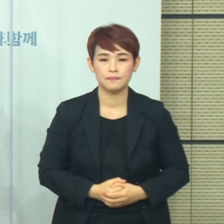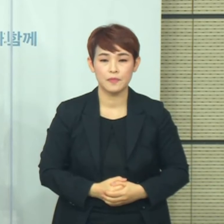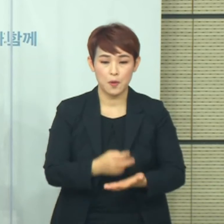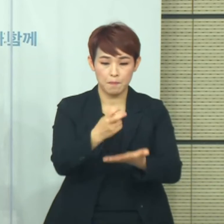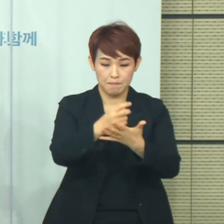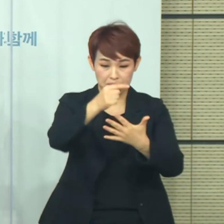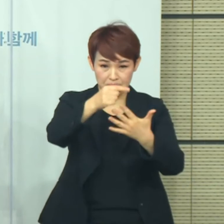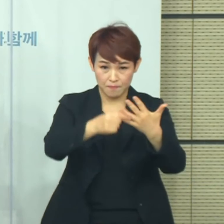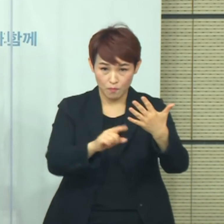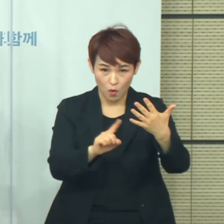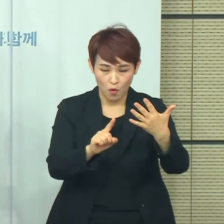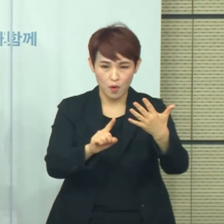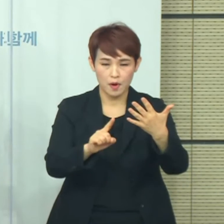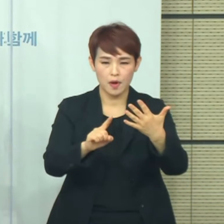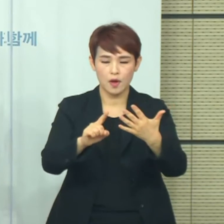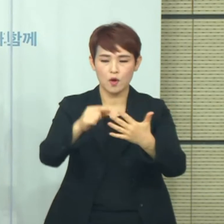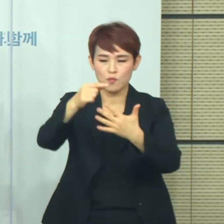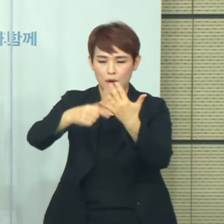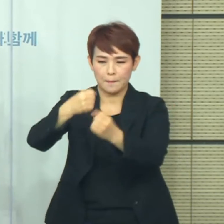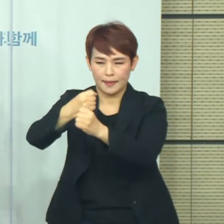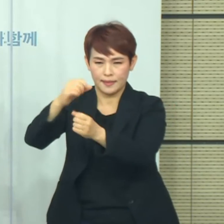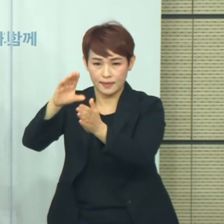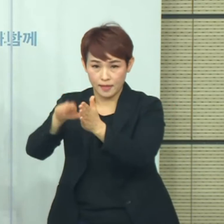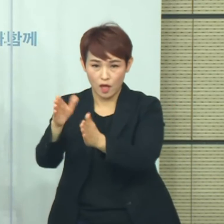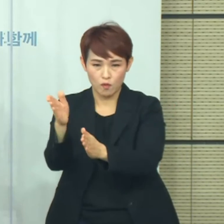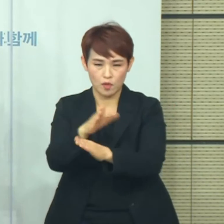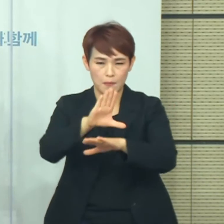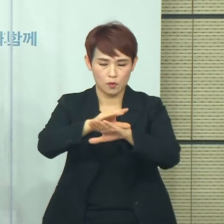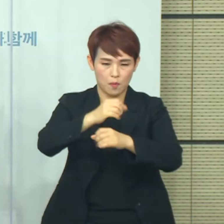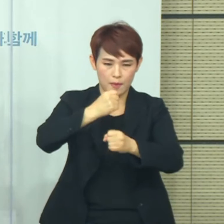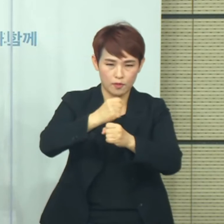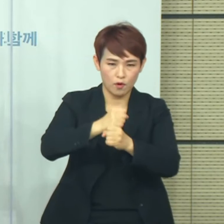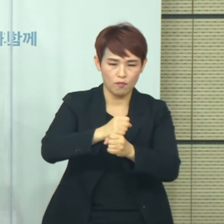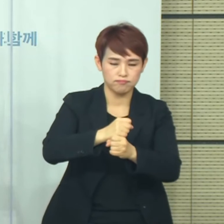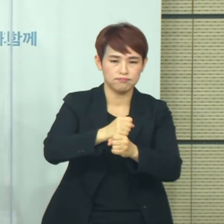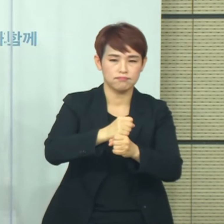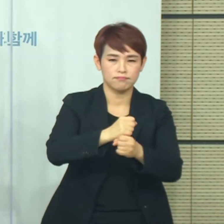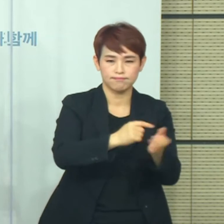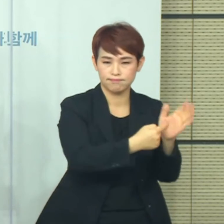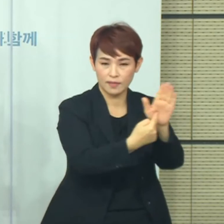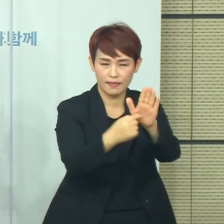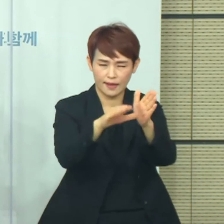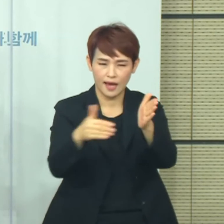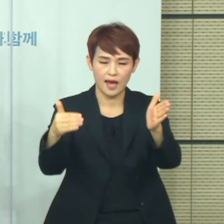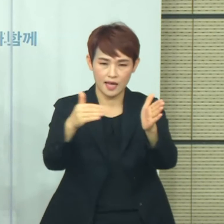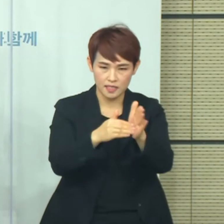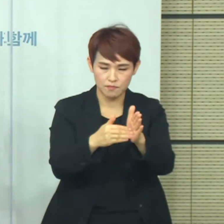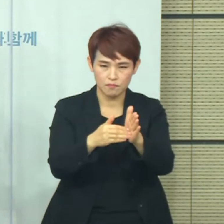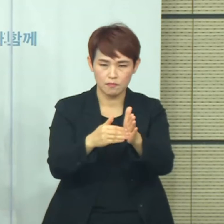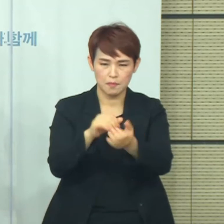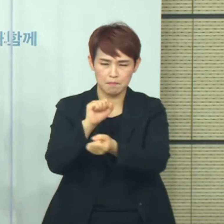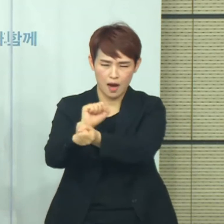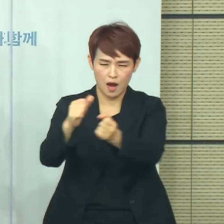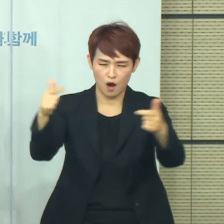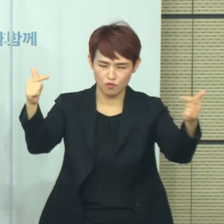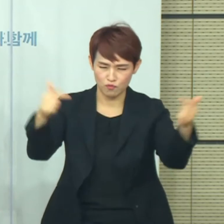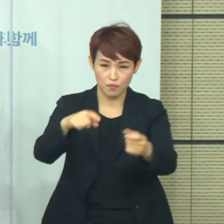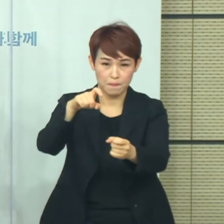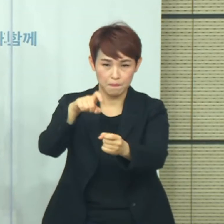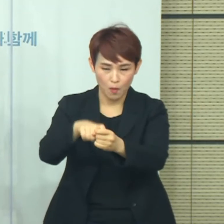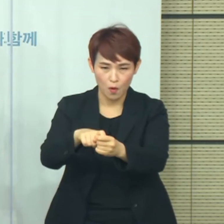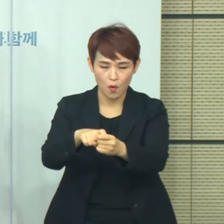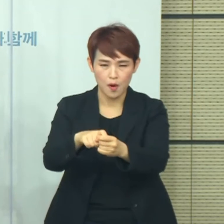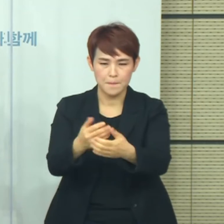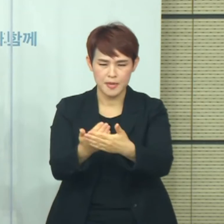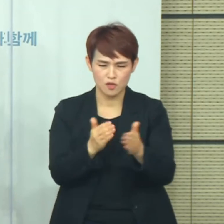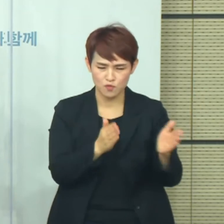수칙은 프로그램 기획부터 제작 송출 시까지 각 단계에서 감염 위험을 최소화하기 위해 사전에